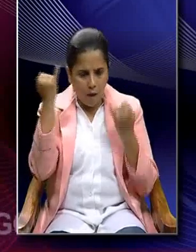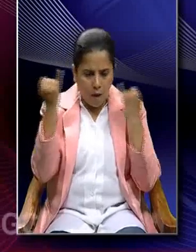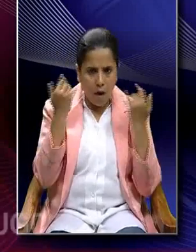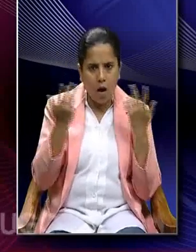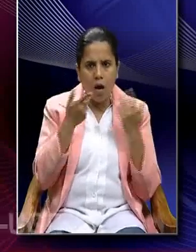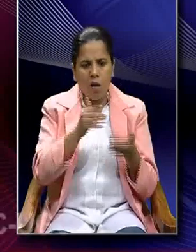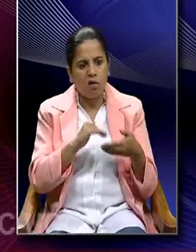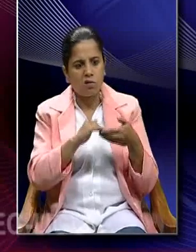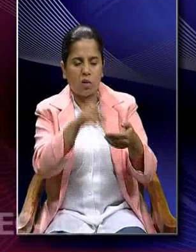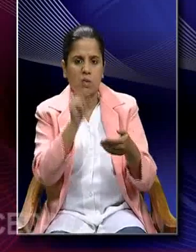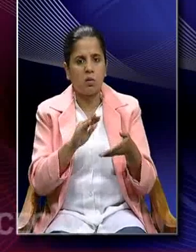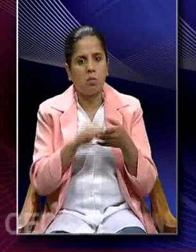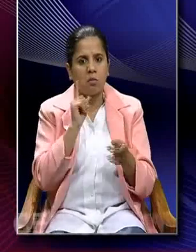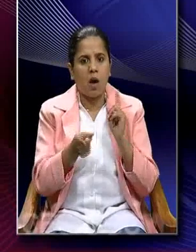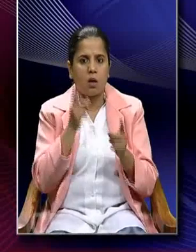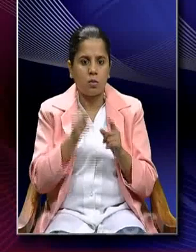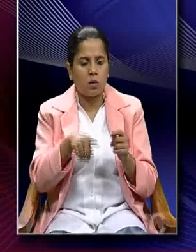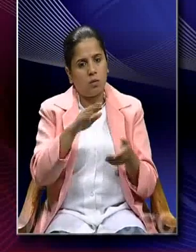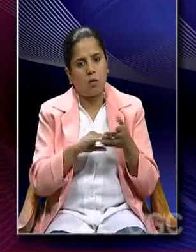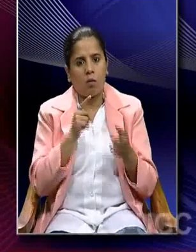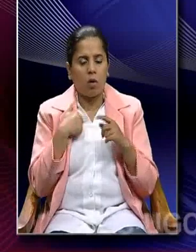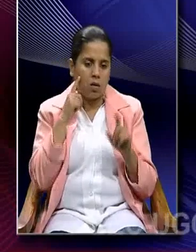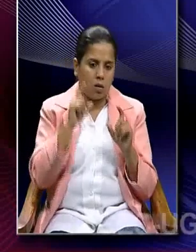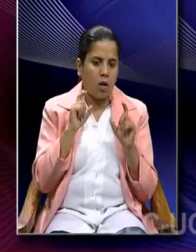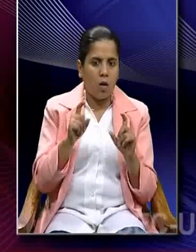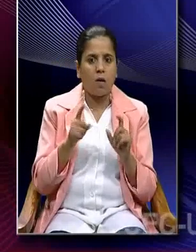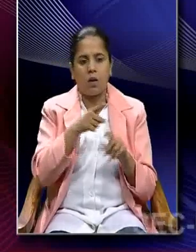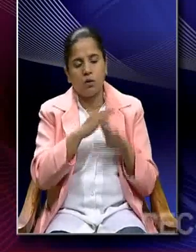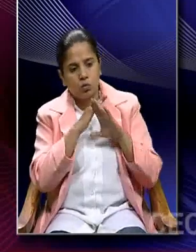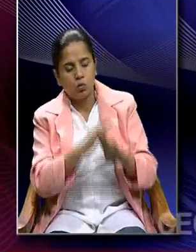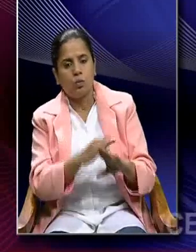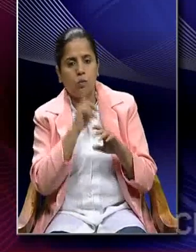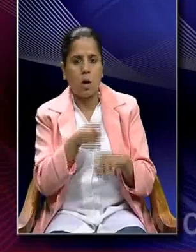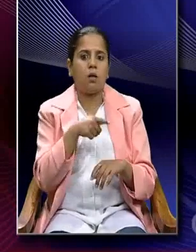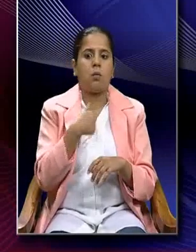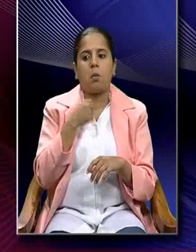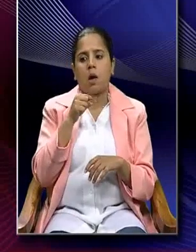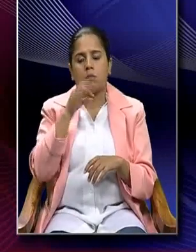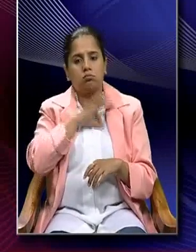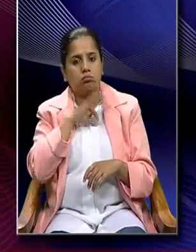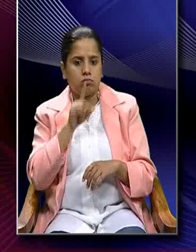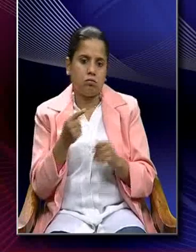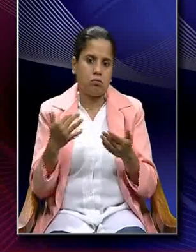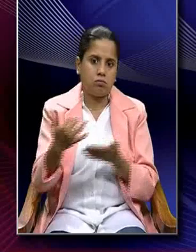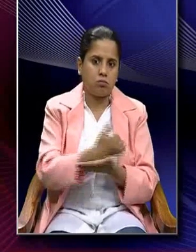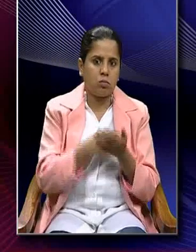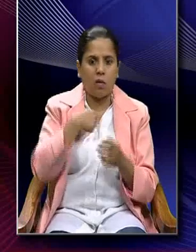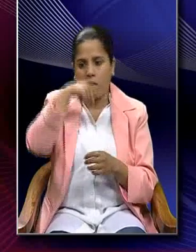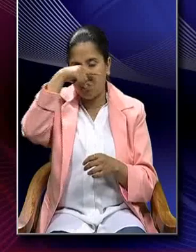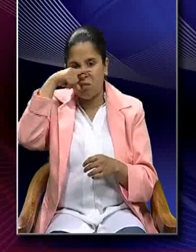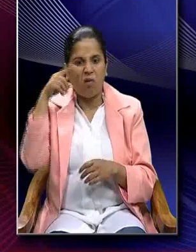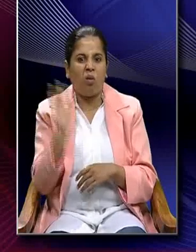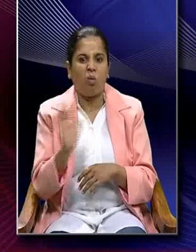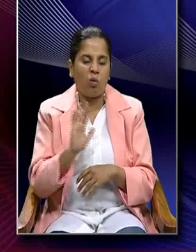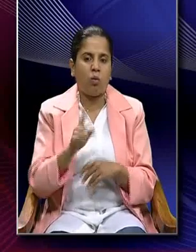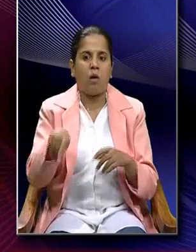इनका शादी कराना है. We have to be careful about her security. We should make sure that there is no badnaam, there are